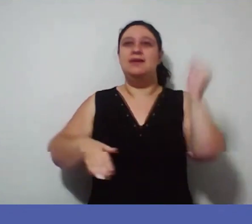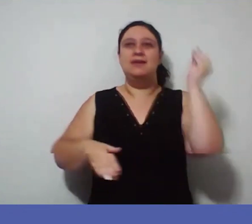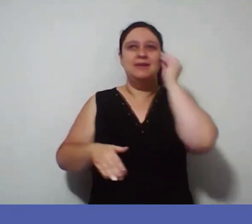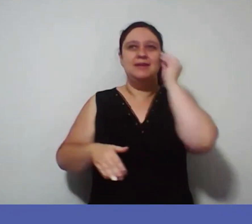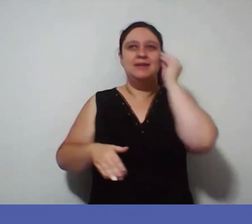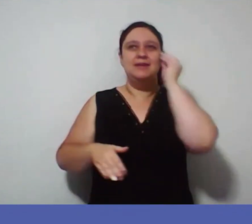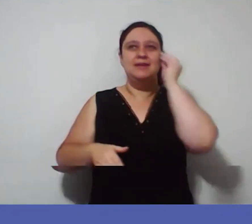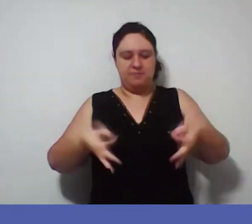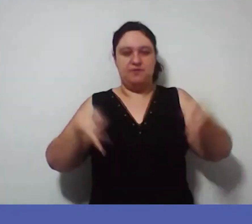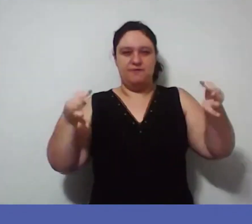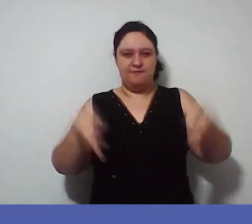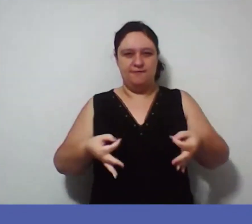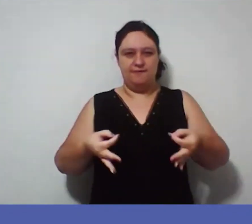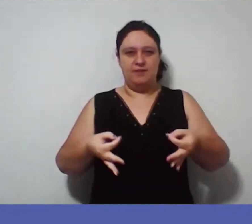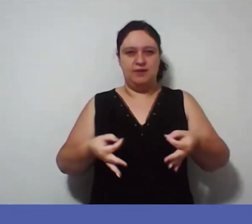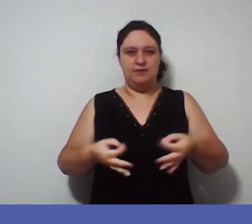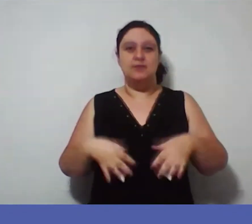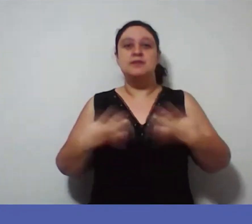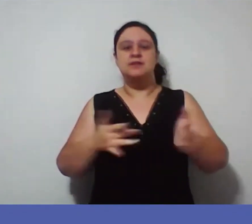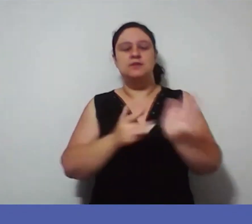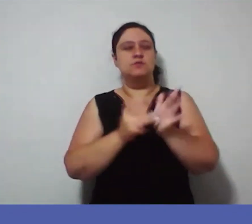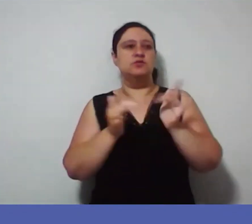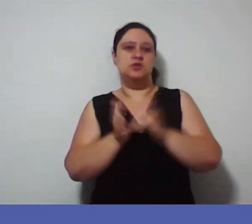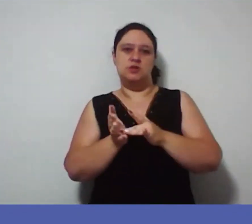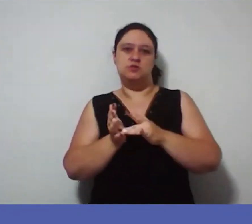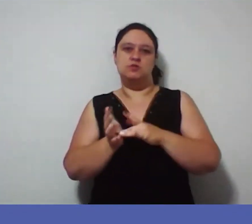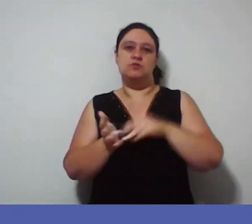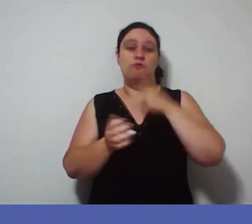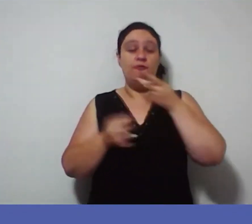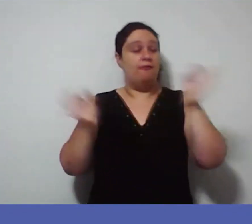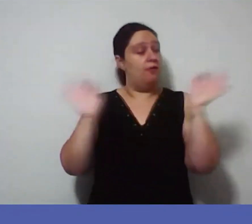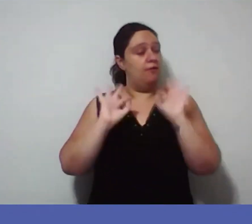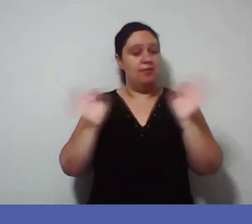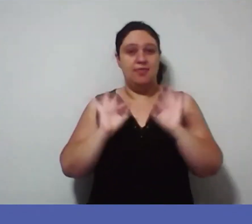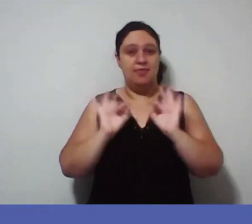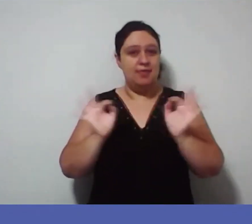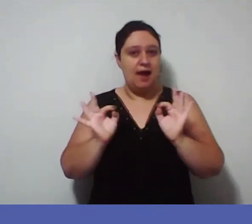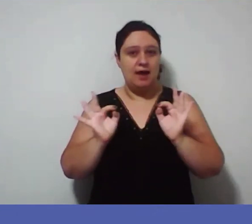Nota-se que Jesus não mencionou não cobiçarás.